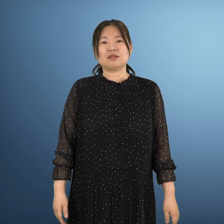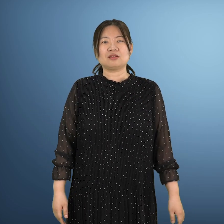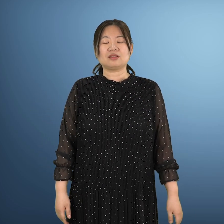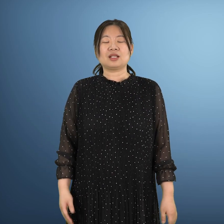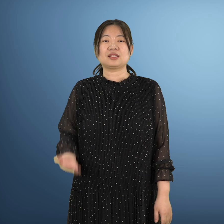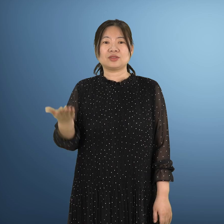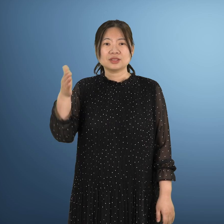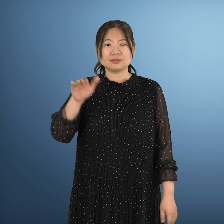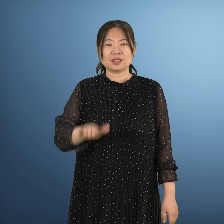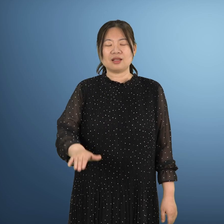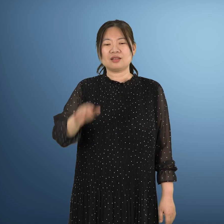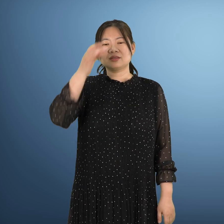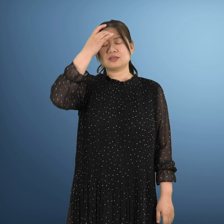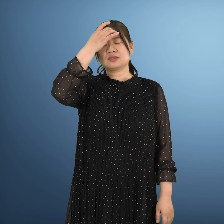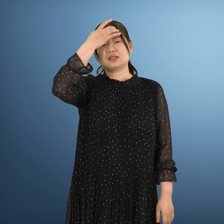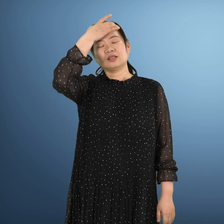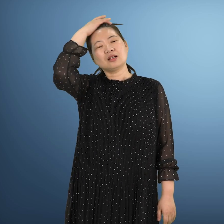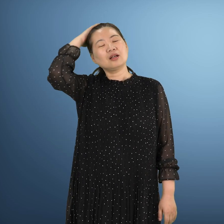그런데